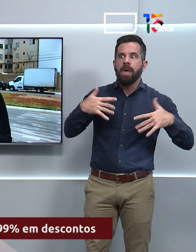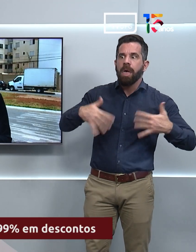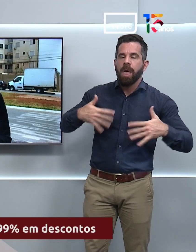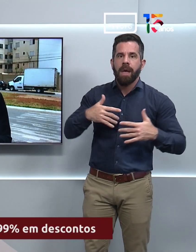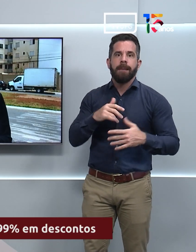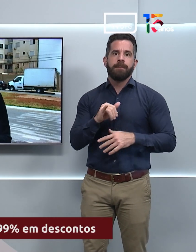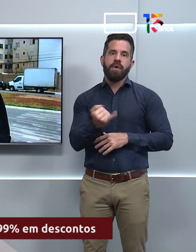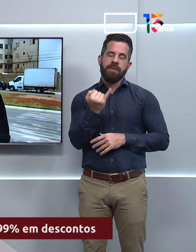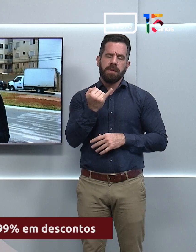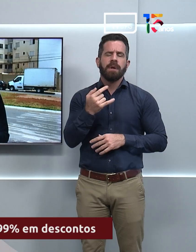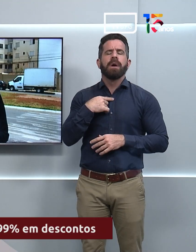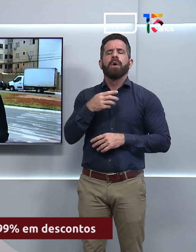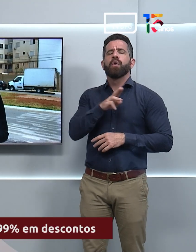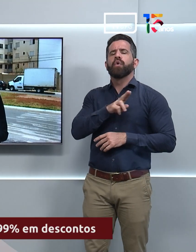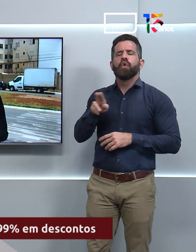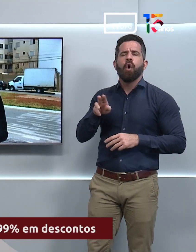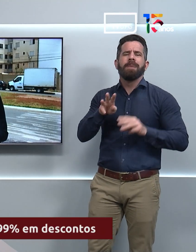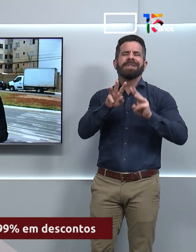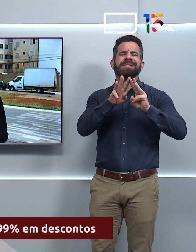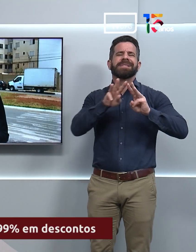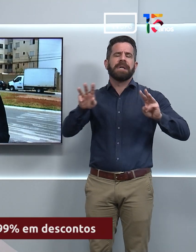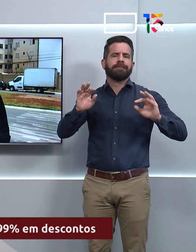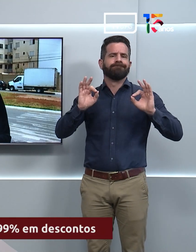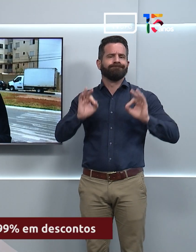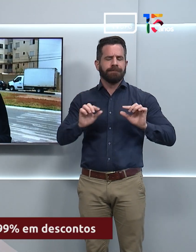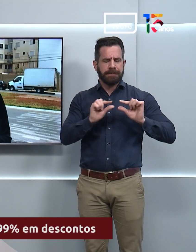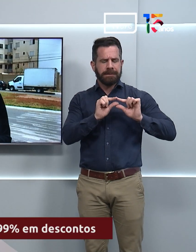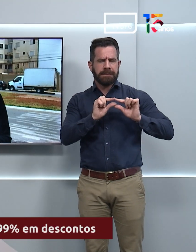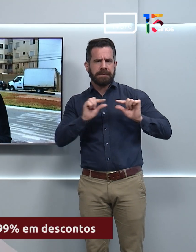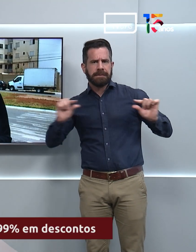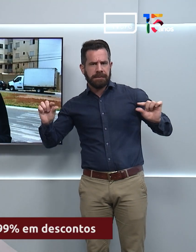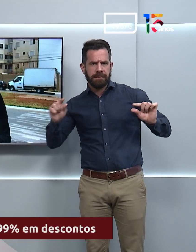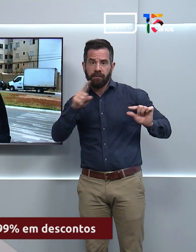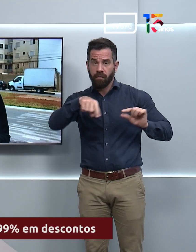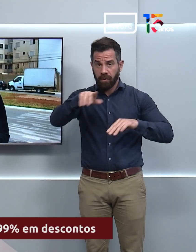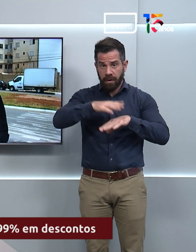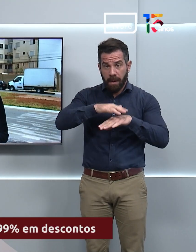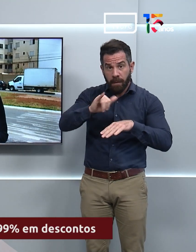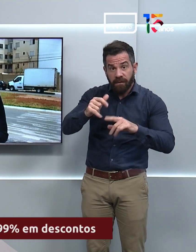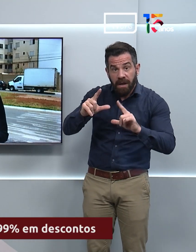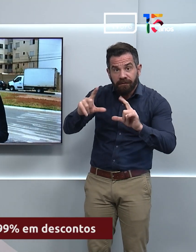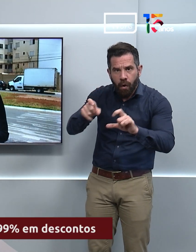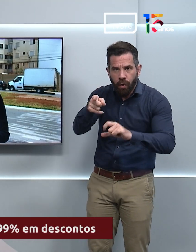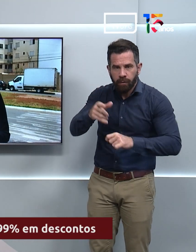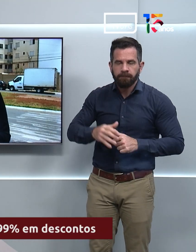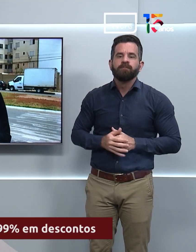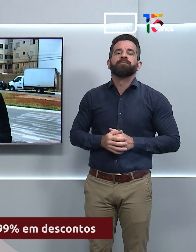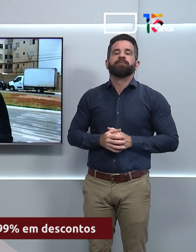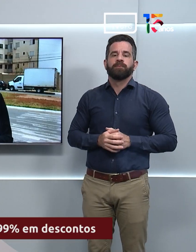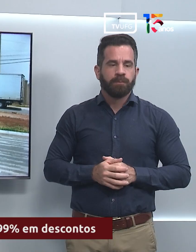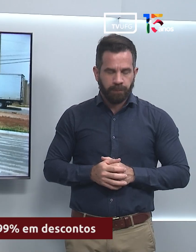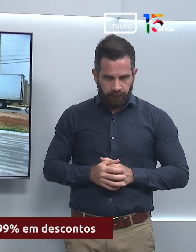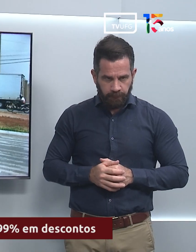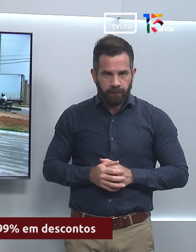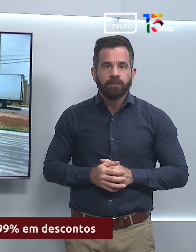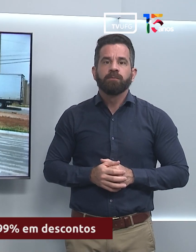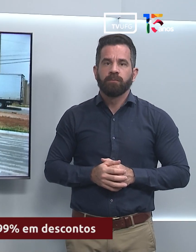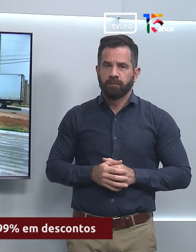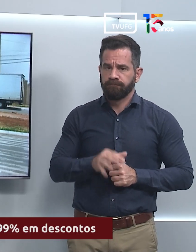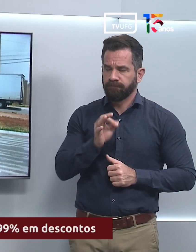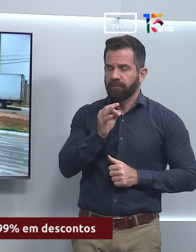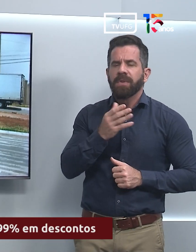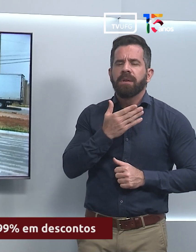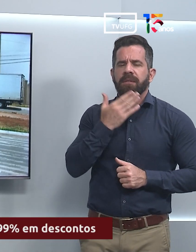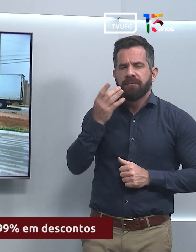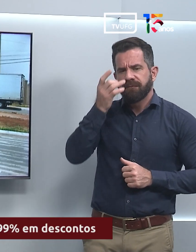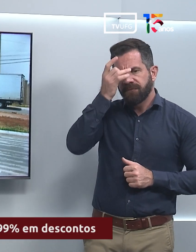dinheiro. Então, fala pra gente de novo o site que a gente vai colocar aqui na tela para você tirar uma foto ou anotar. Claro, Camila, é muito rápido, fácil, é